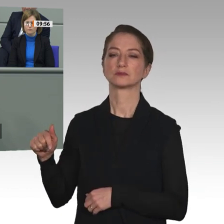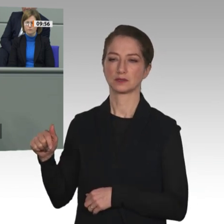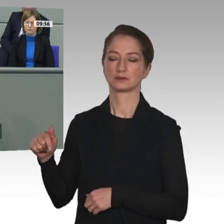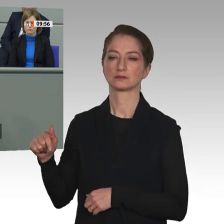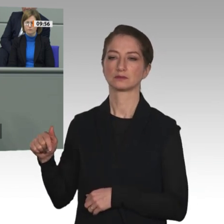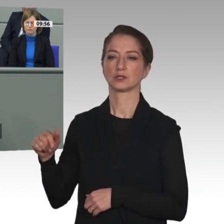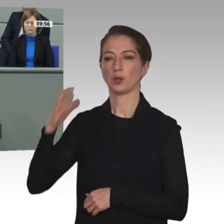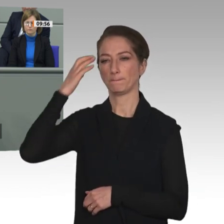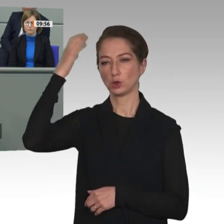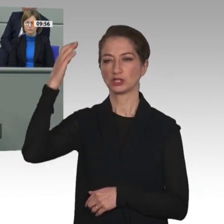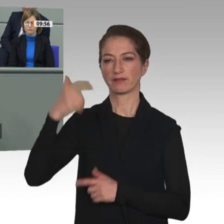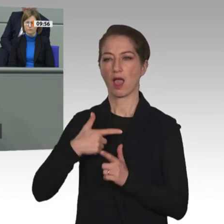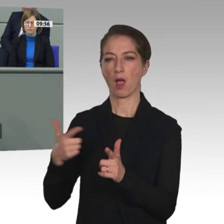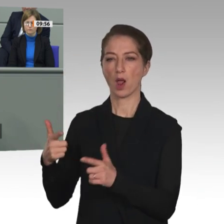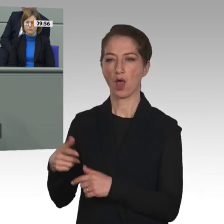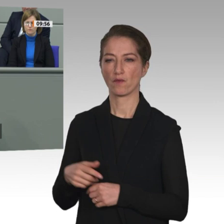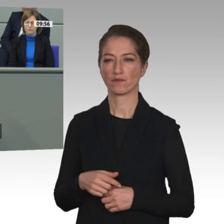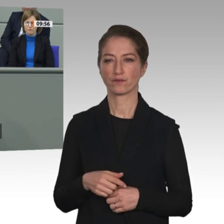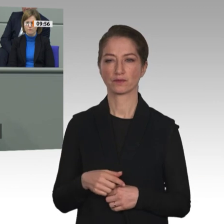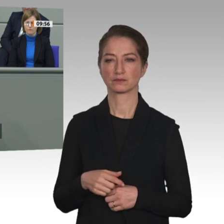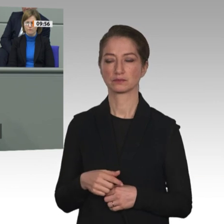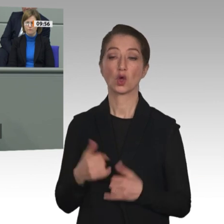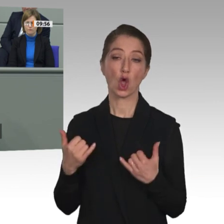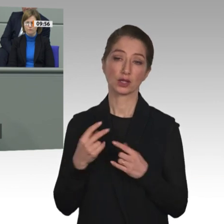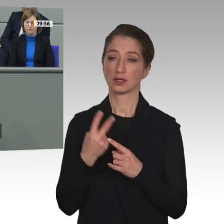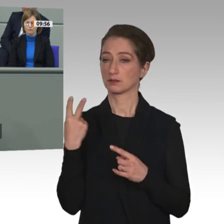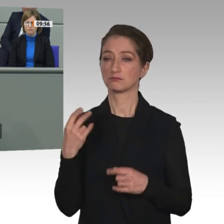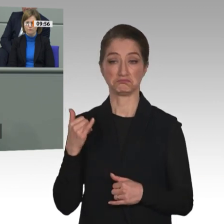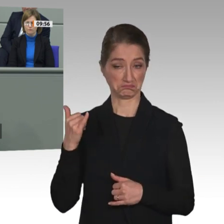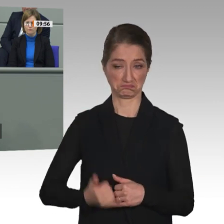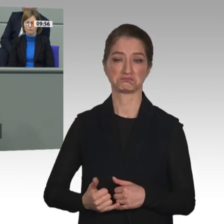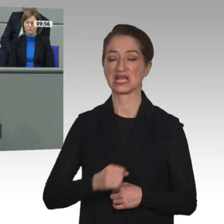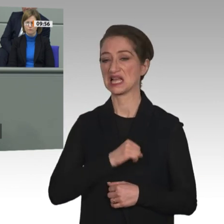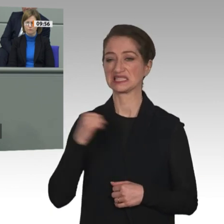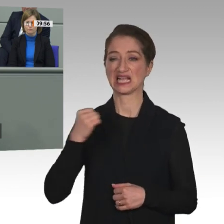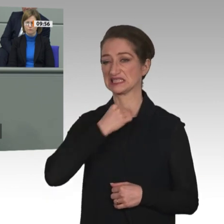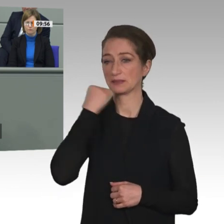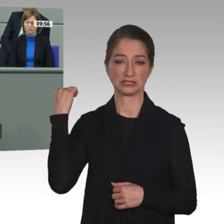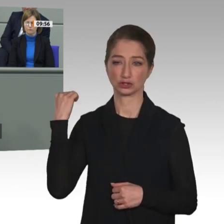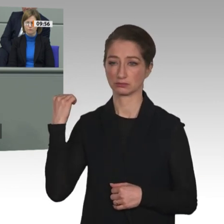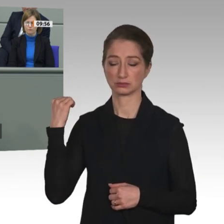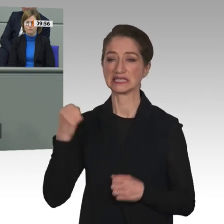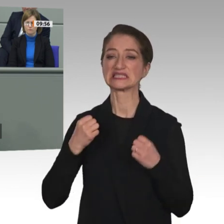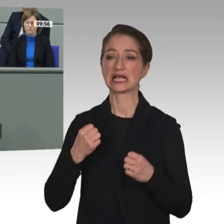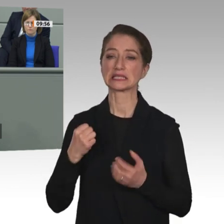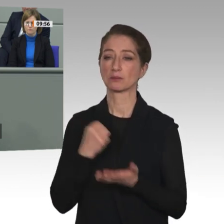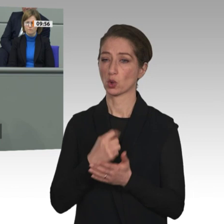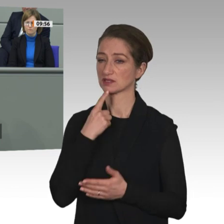in München, der heute auch zweifelsfrei als rechtsextremistisch motiviert eingestuft wird von den